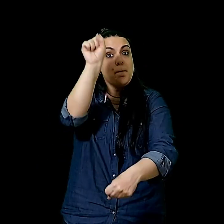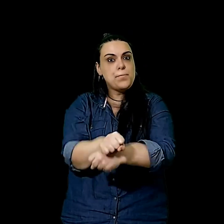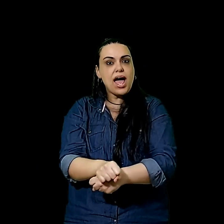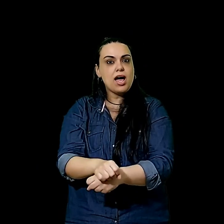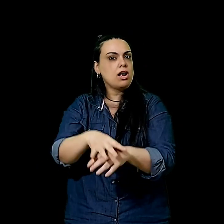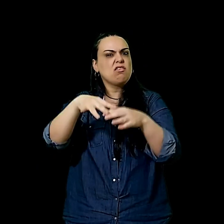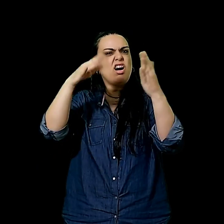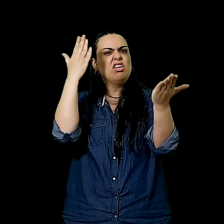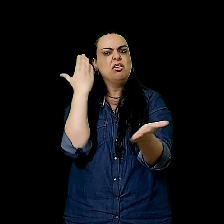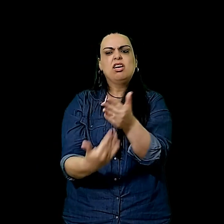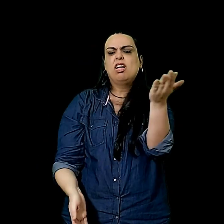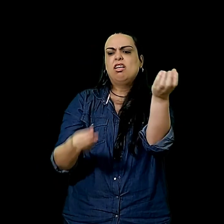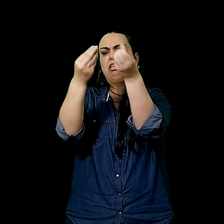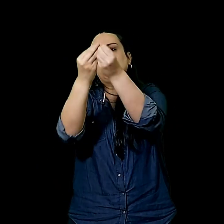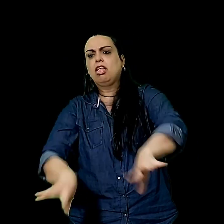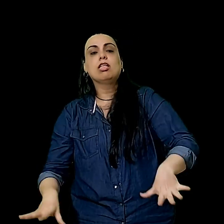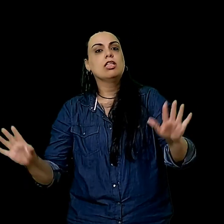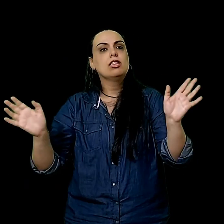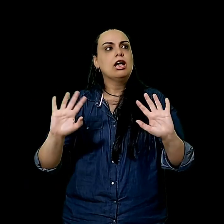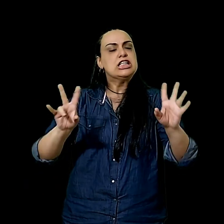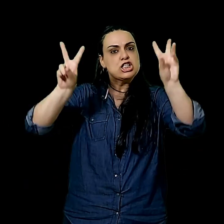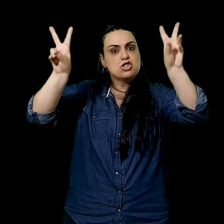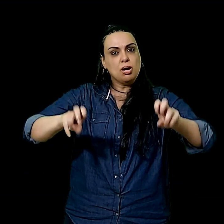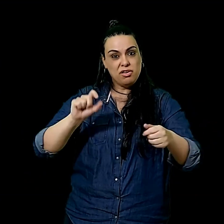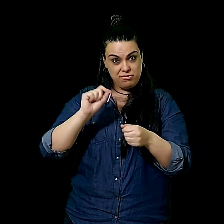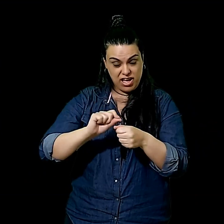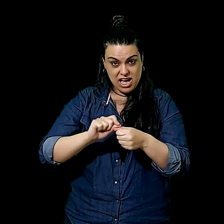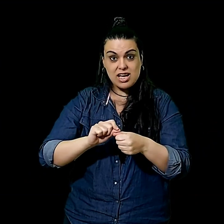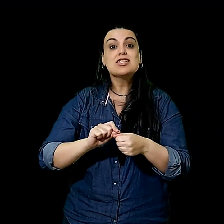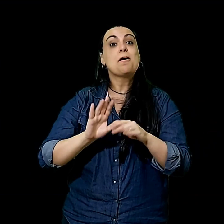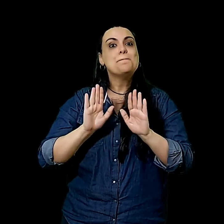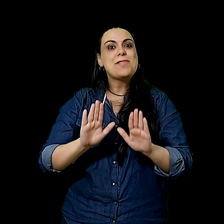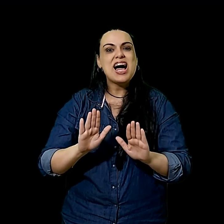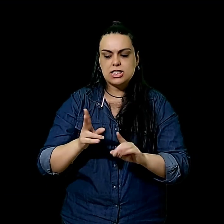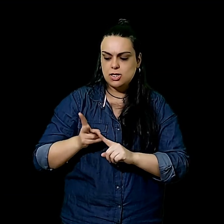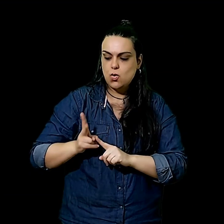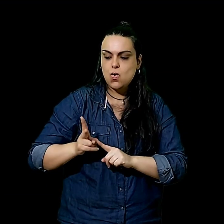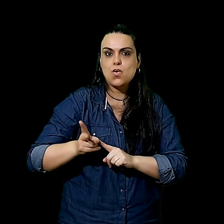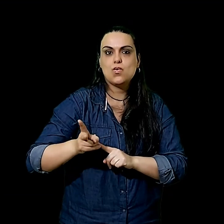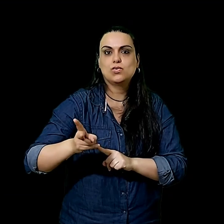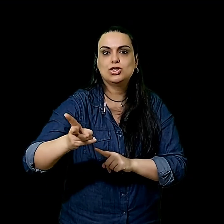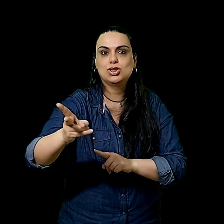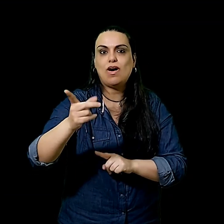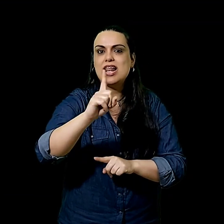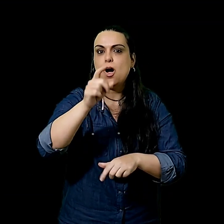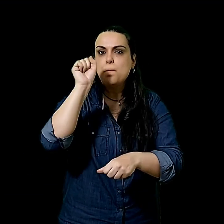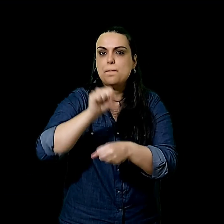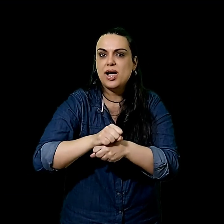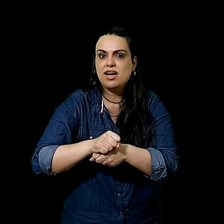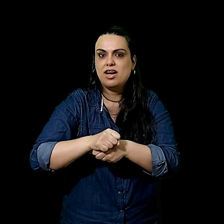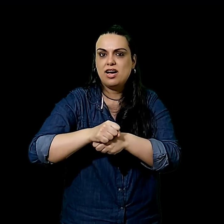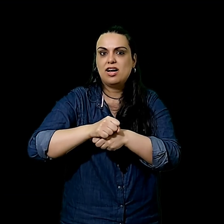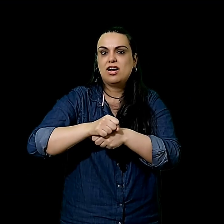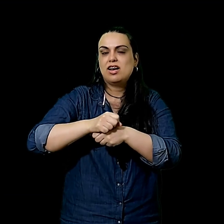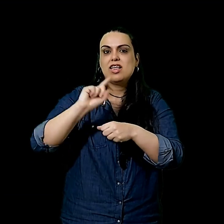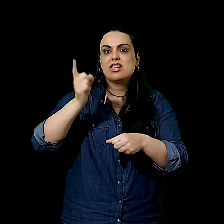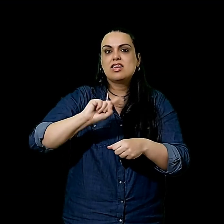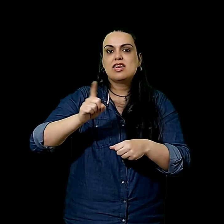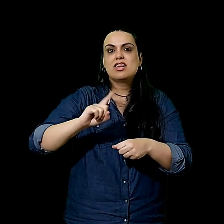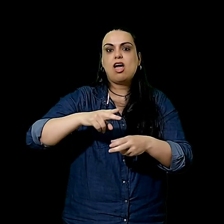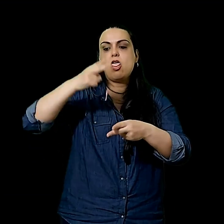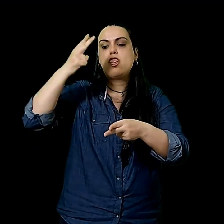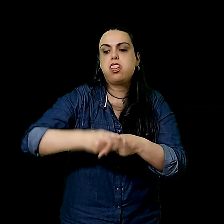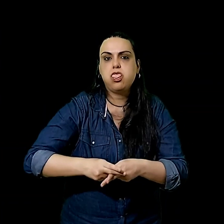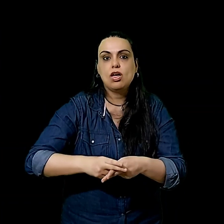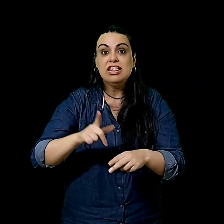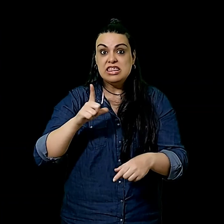já foi feito. Então, não é sobre fazer, é sobre estender, é sobre dar continuidade a isso enquanto